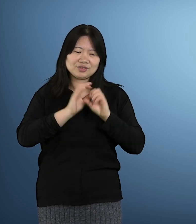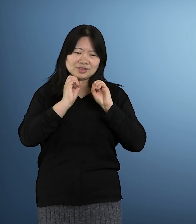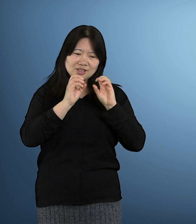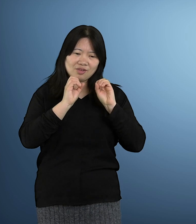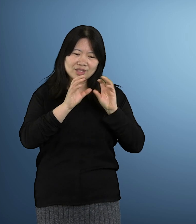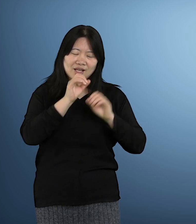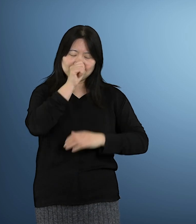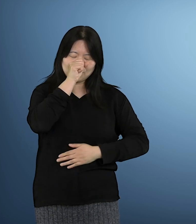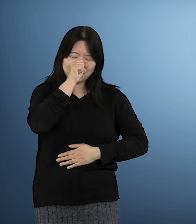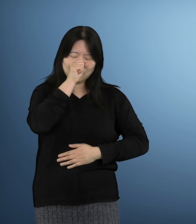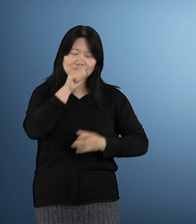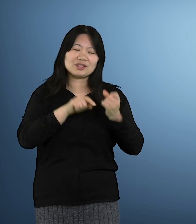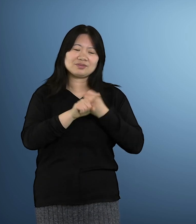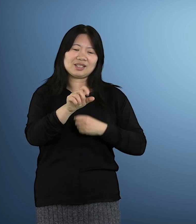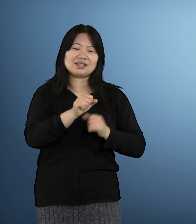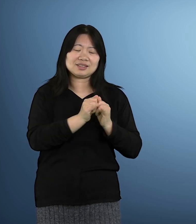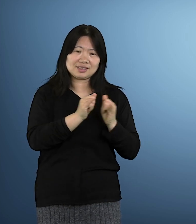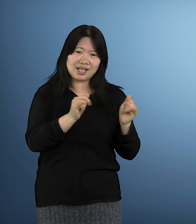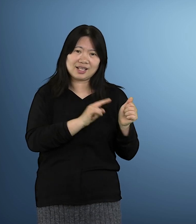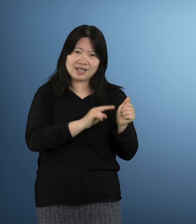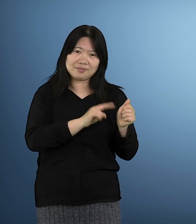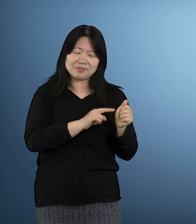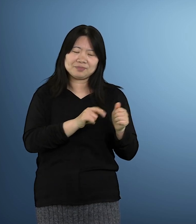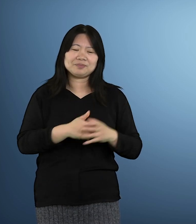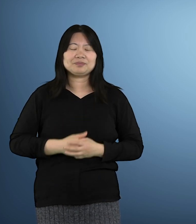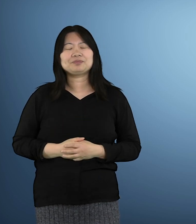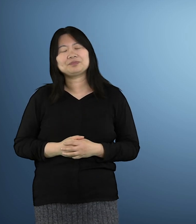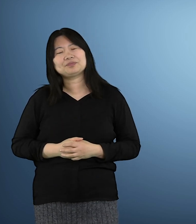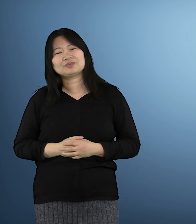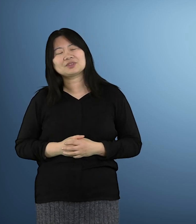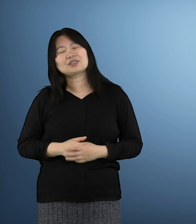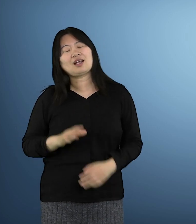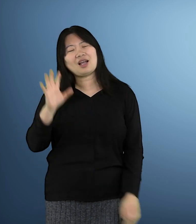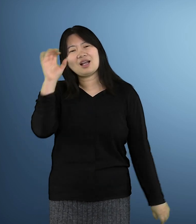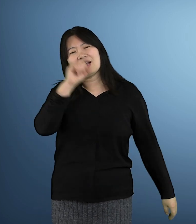선한 뜻으로 하는 사람들은 이 말은 무슨 얘기냐면